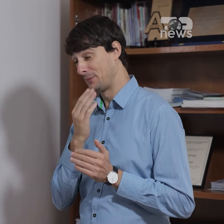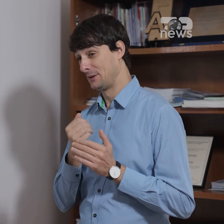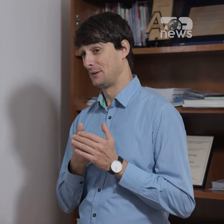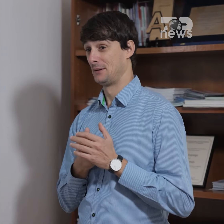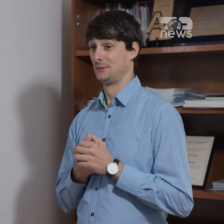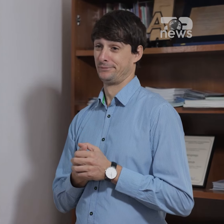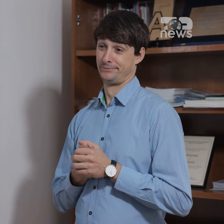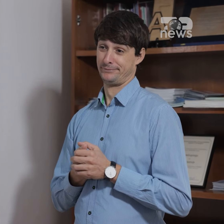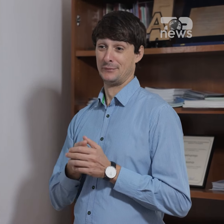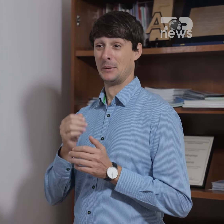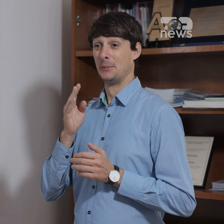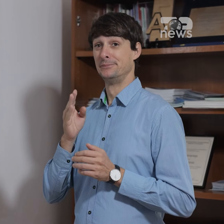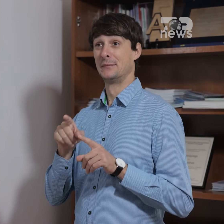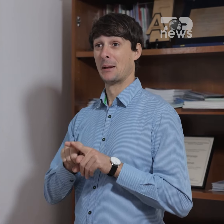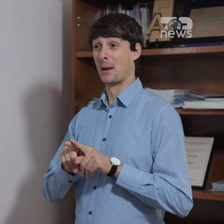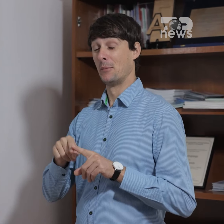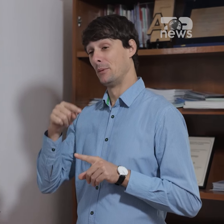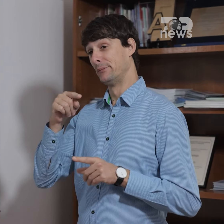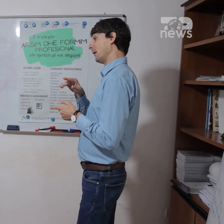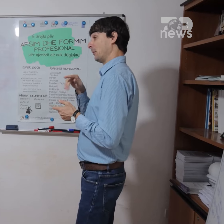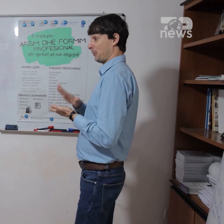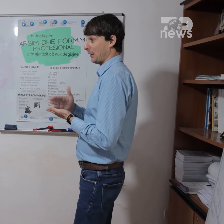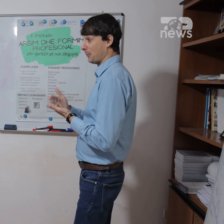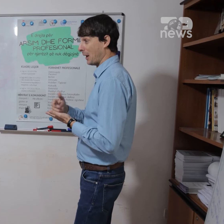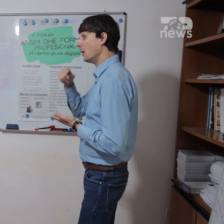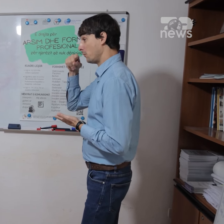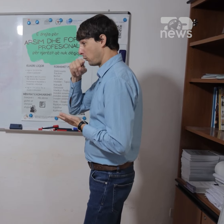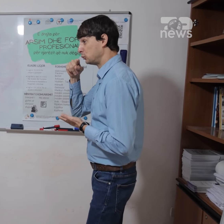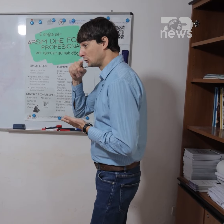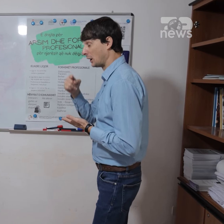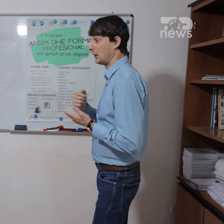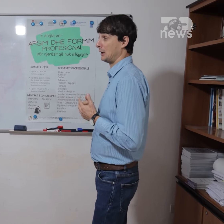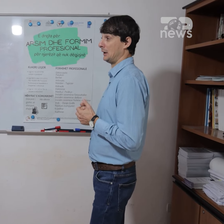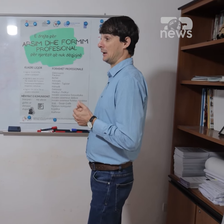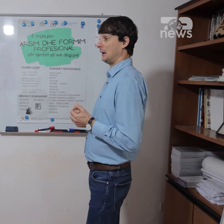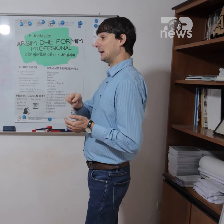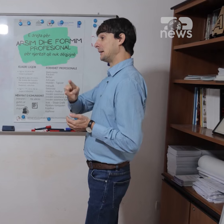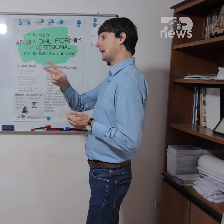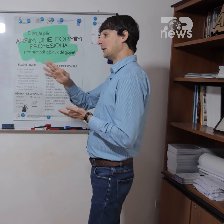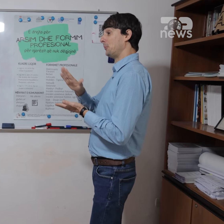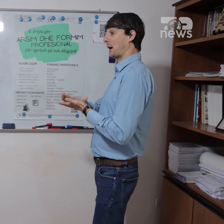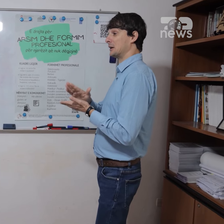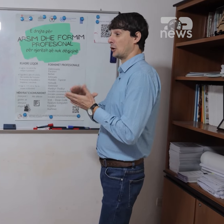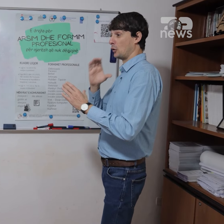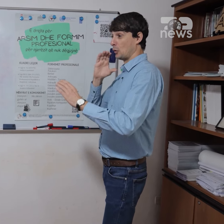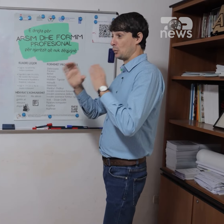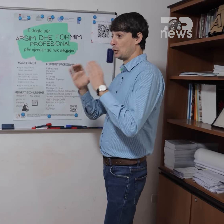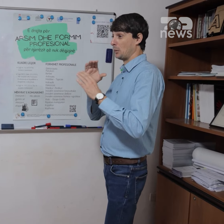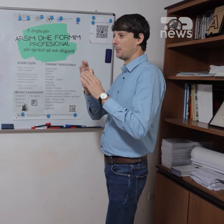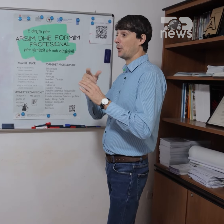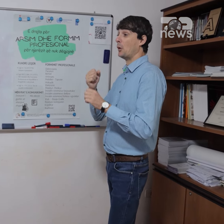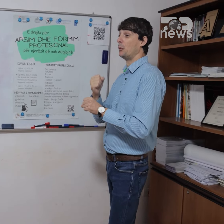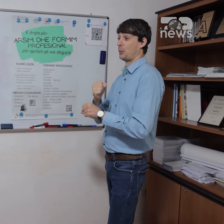fal këtyre, ne zgjerojmë gjuhën e shenjave, por nuk janë të vetmit që ne trajnojmë mësuesit tek Institutit të Nxënësve që